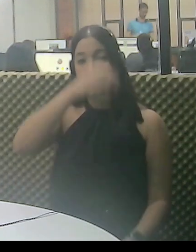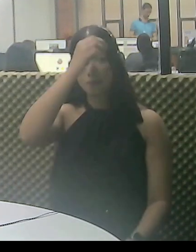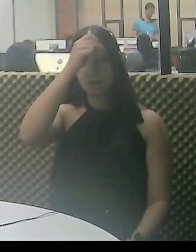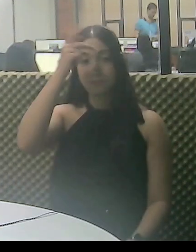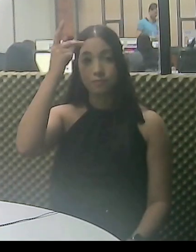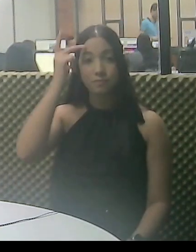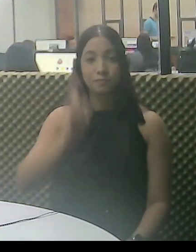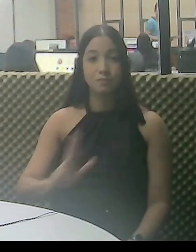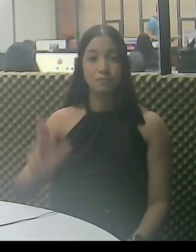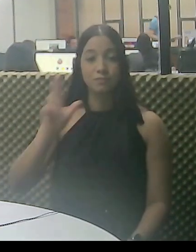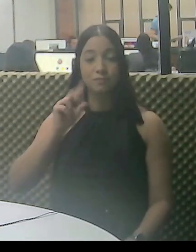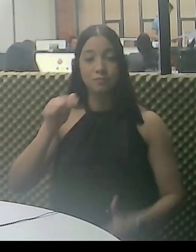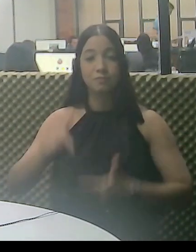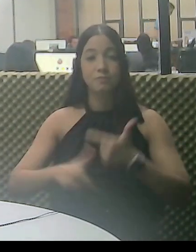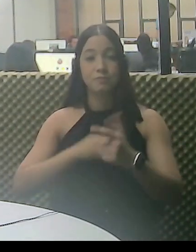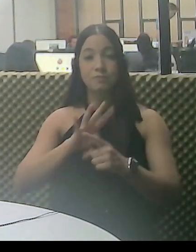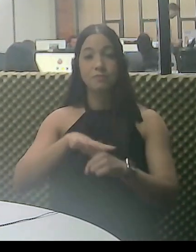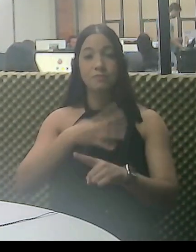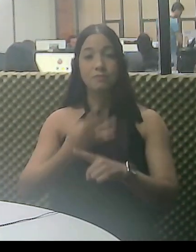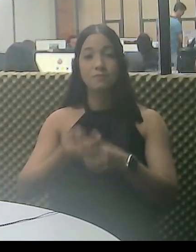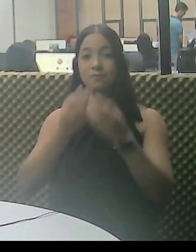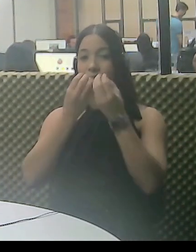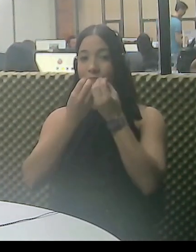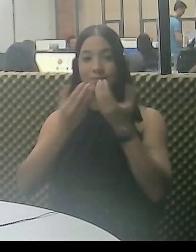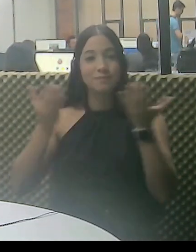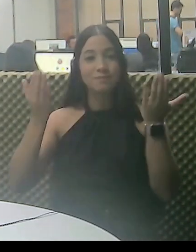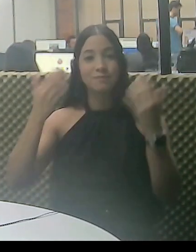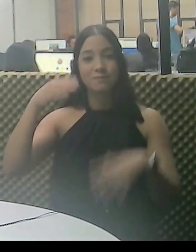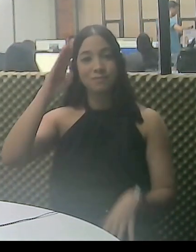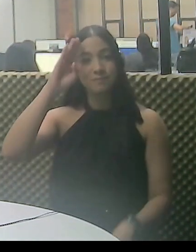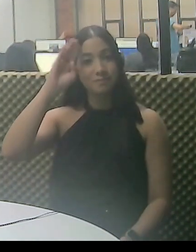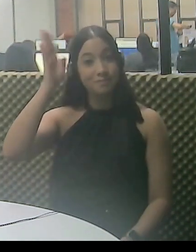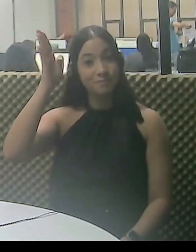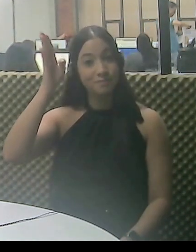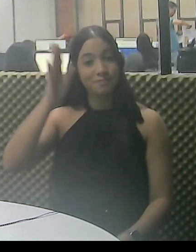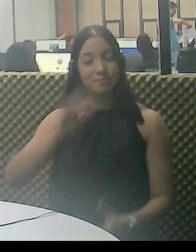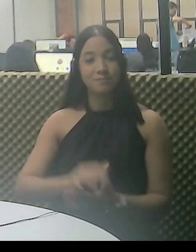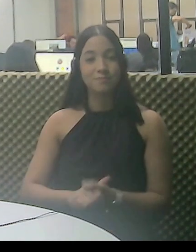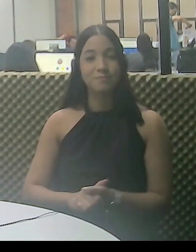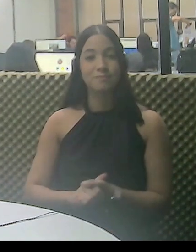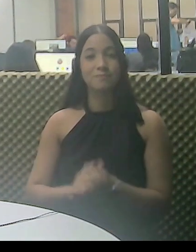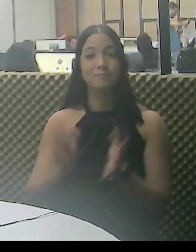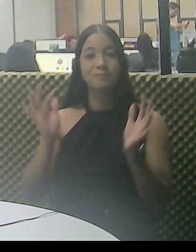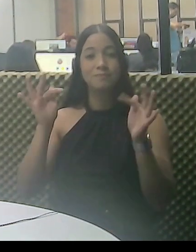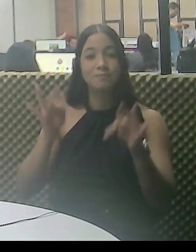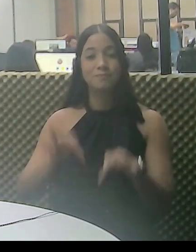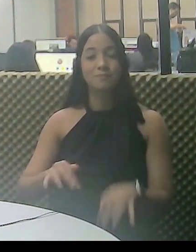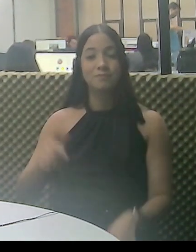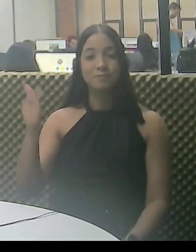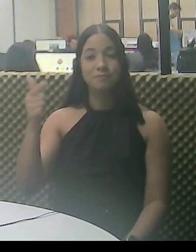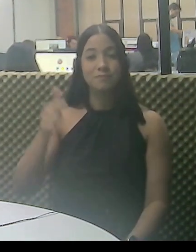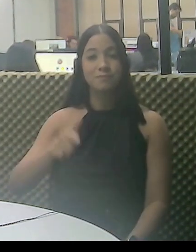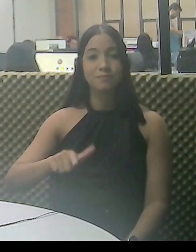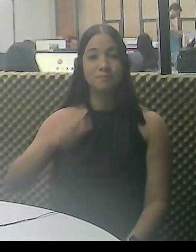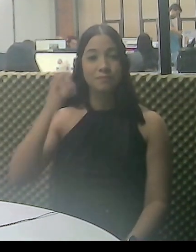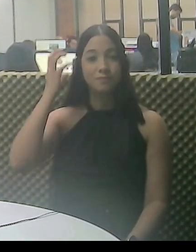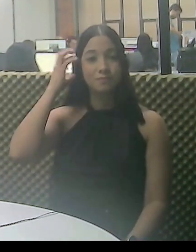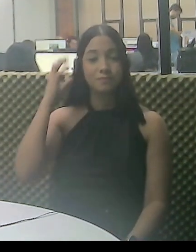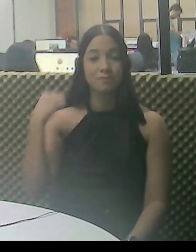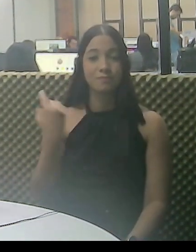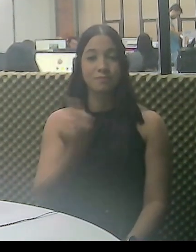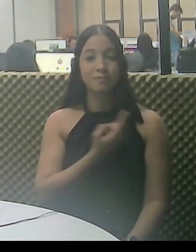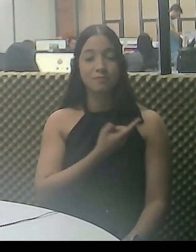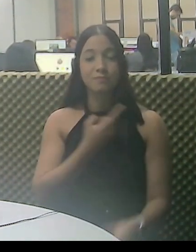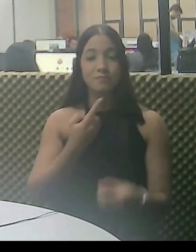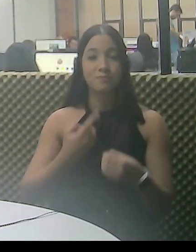Kalimann. Prefeitura de Uberlândia. Fazer mais, fazer bem. Até a próxima. Fica por aqui mais uma edição